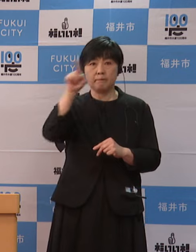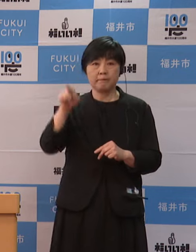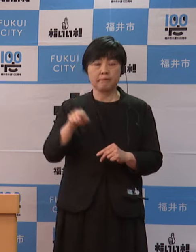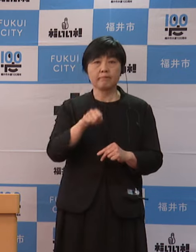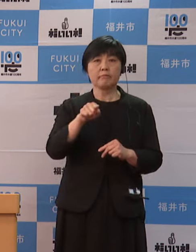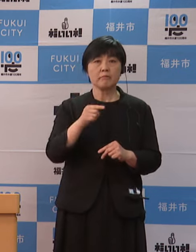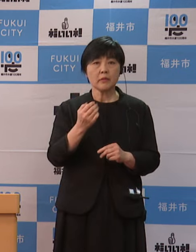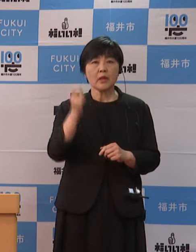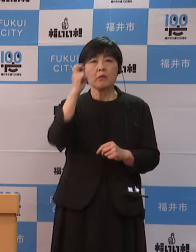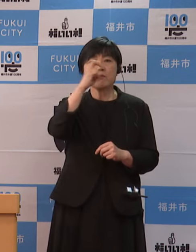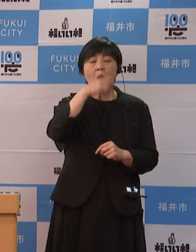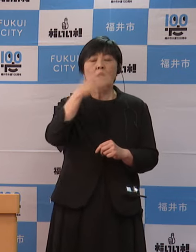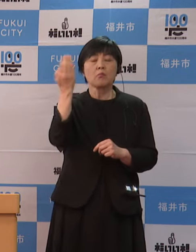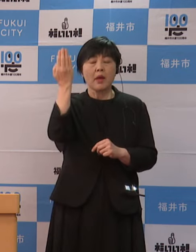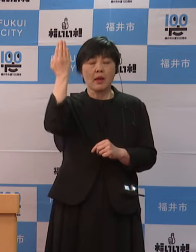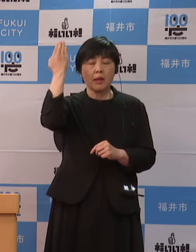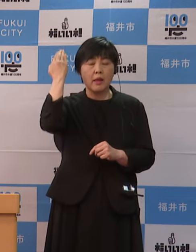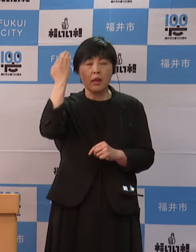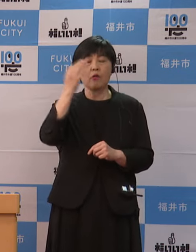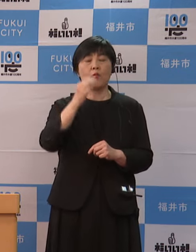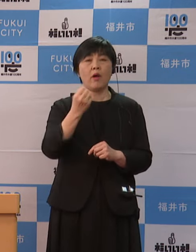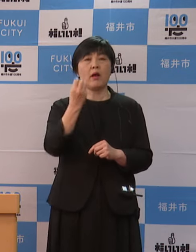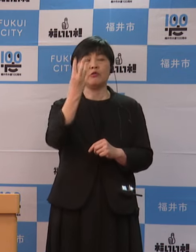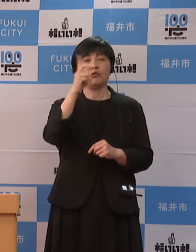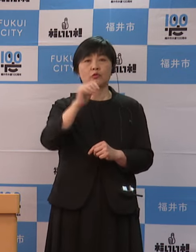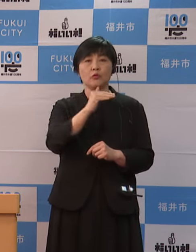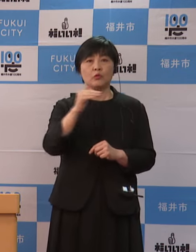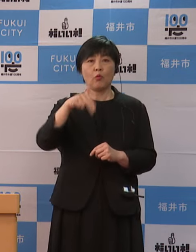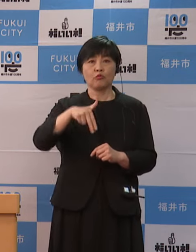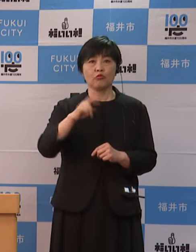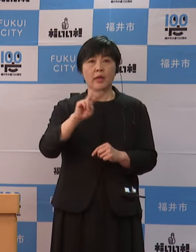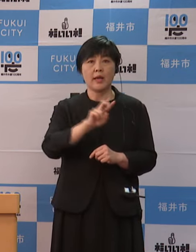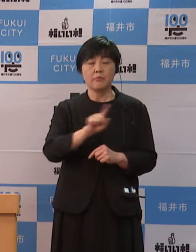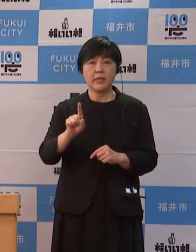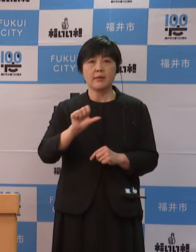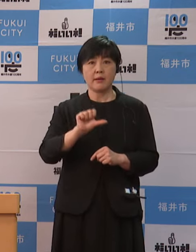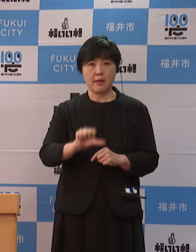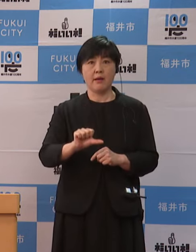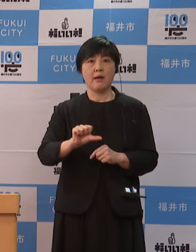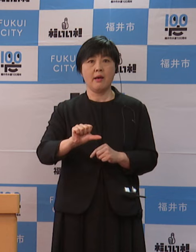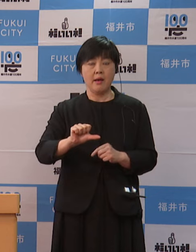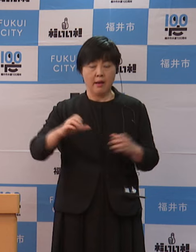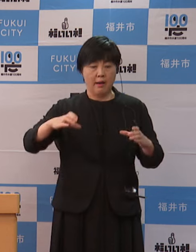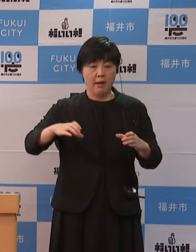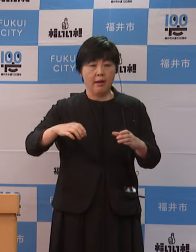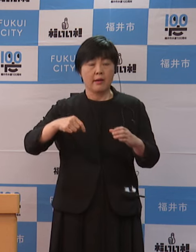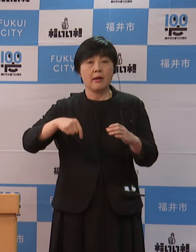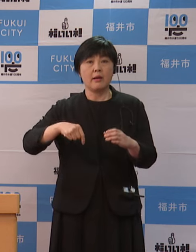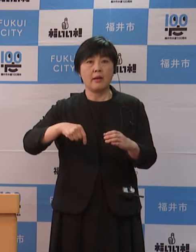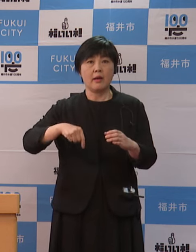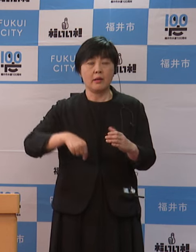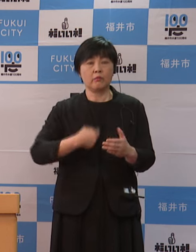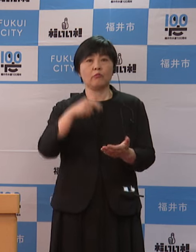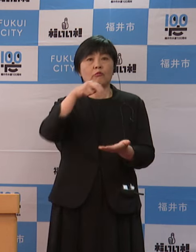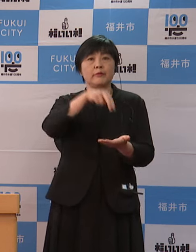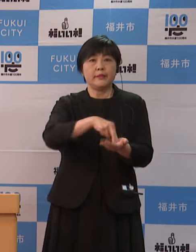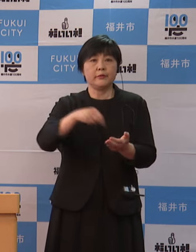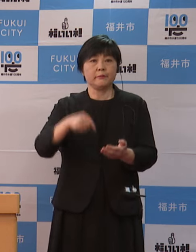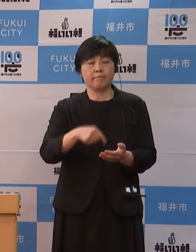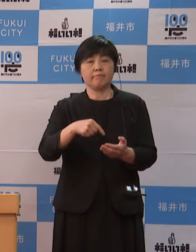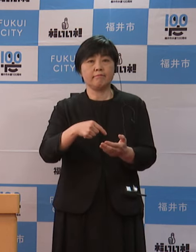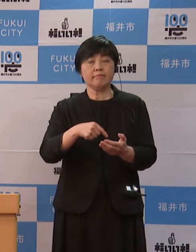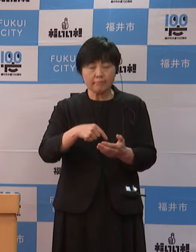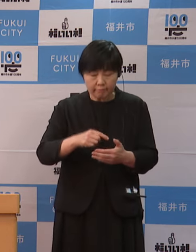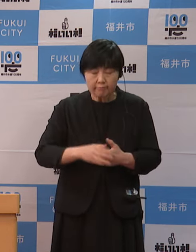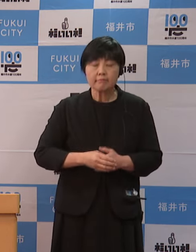ユーゴスラビアの、このユーゴスラビアのですね、のから独立をしたといいますか、そうい